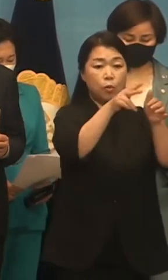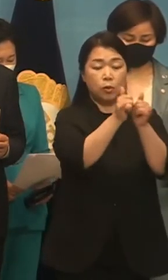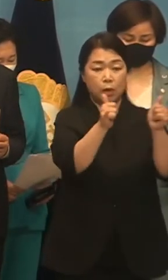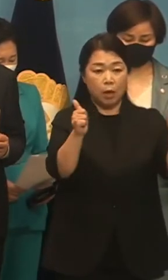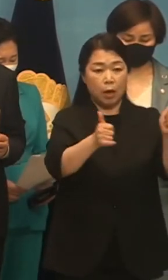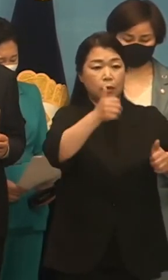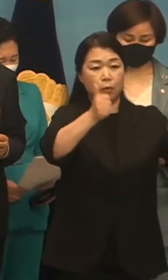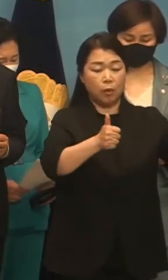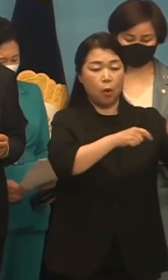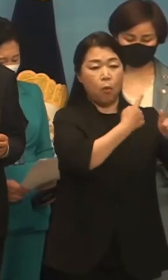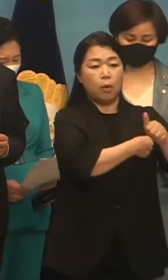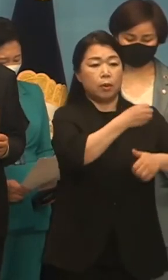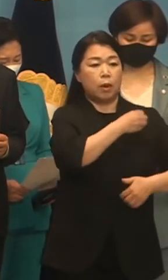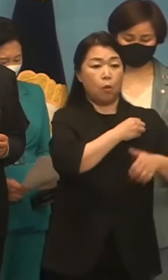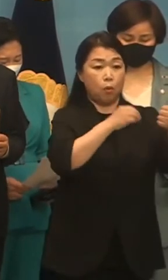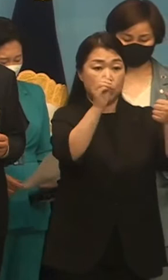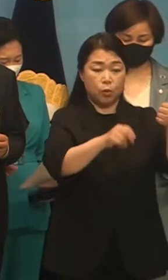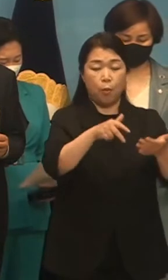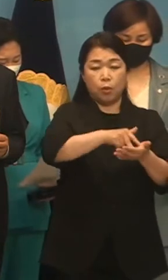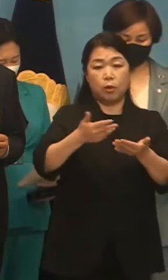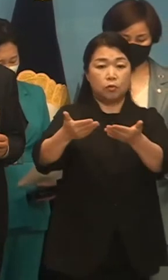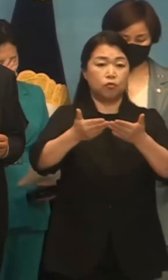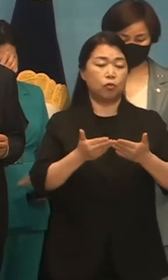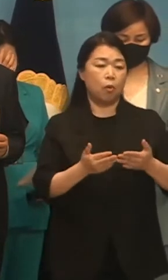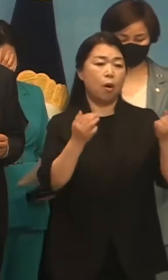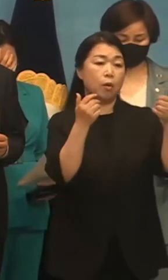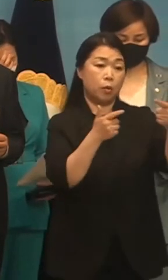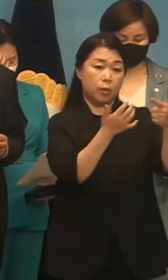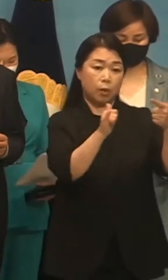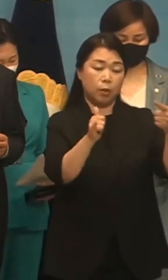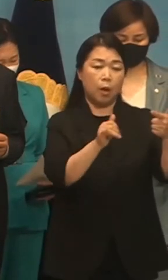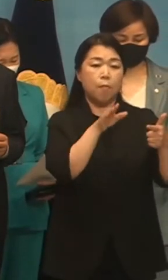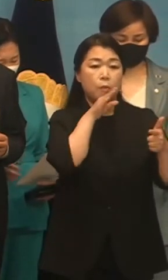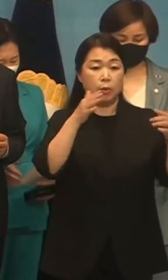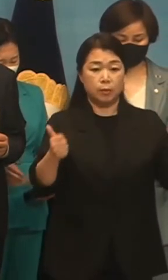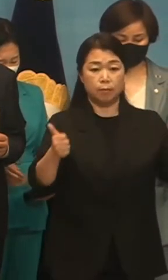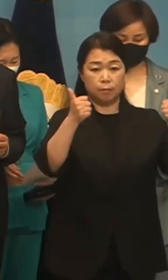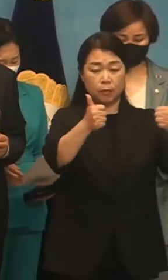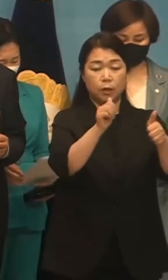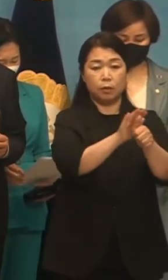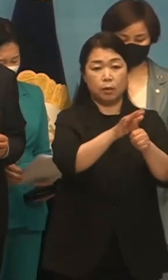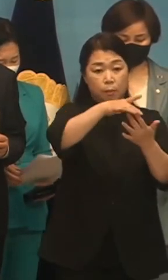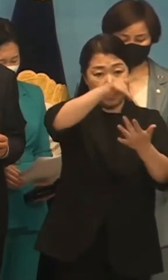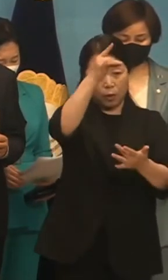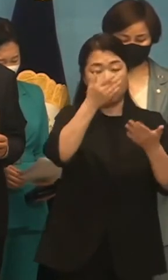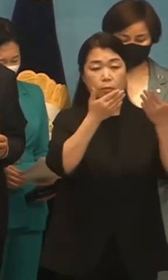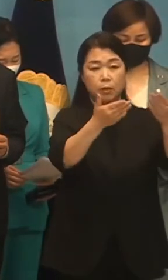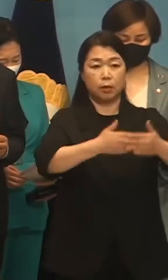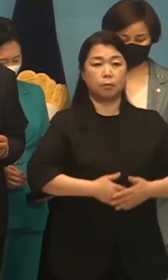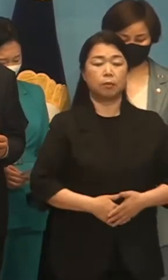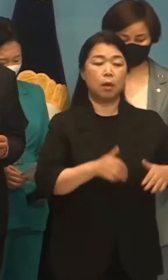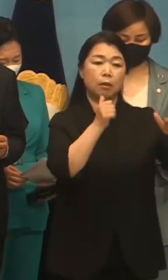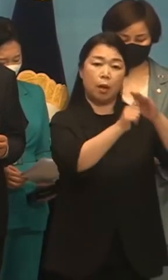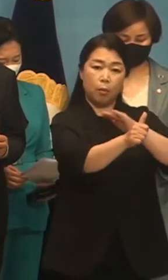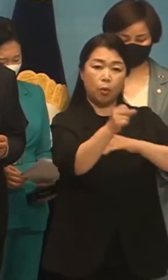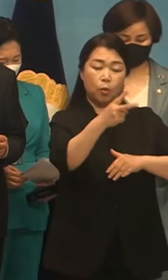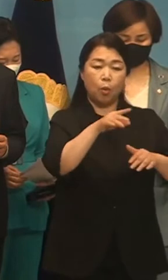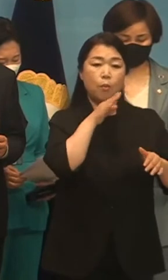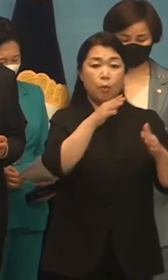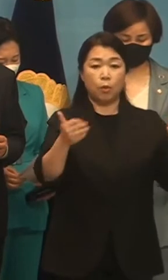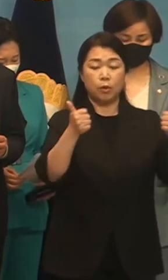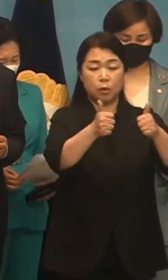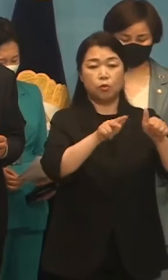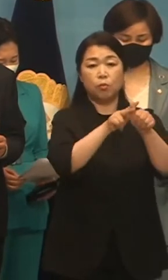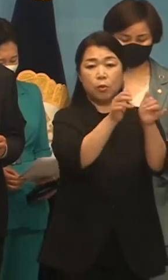예비경선도 권리당원 50%를 보장하고 6명을 본선 진출자로 선출합니다. 당대표 본선